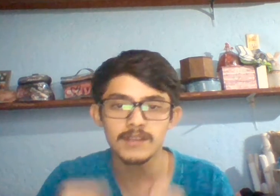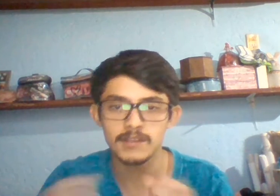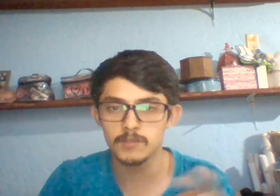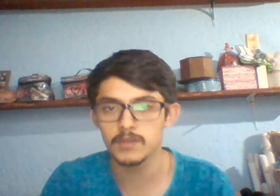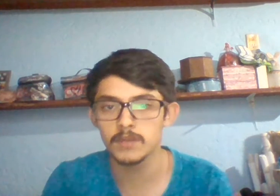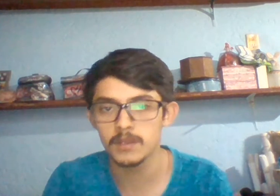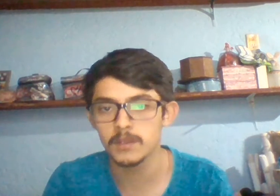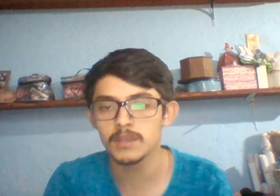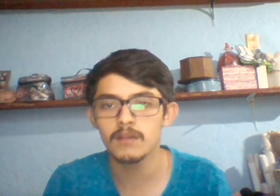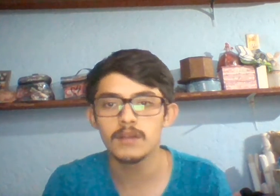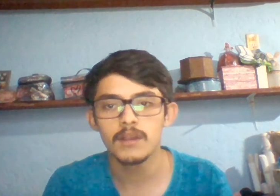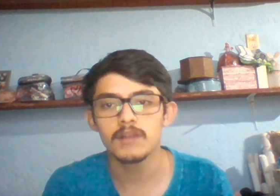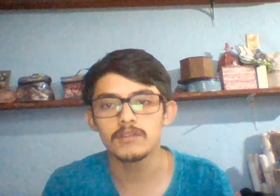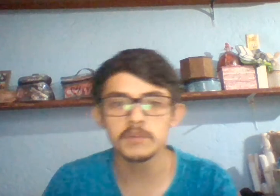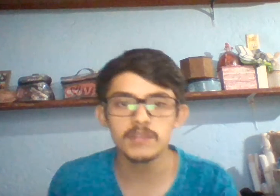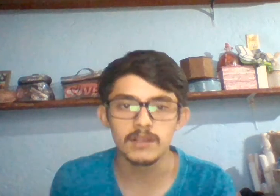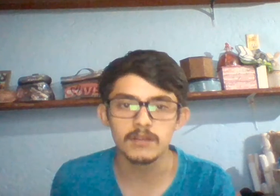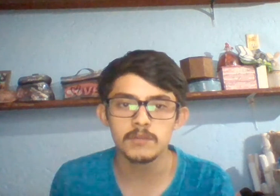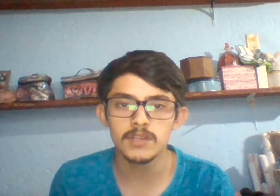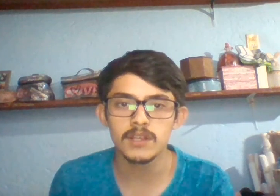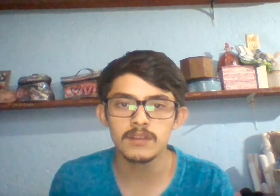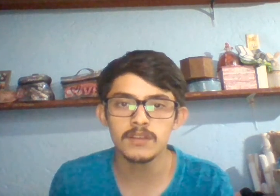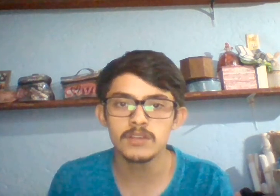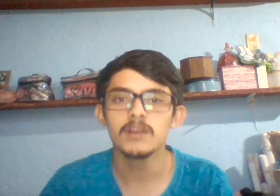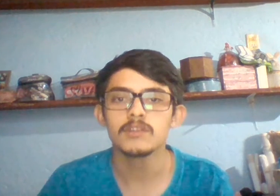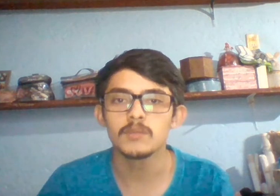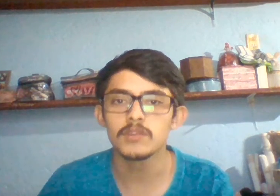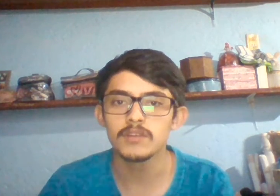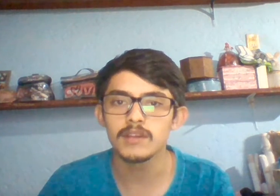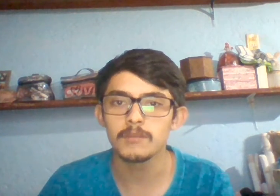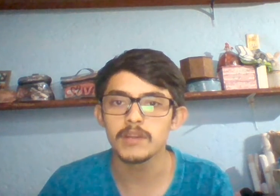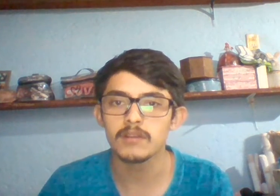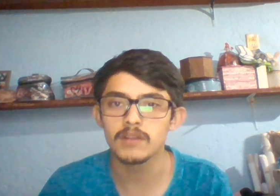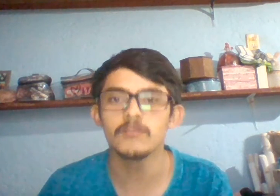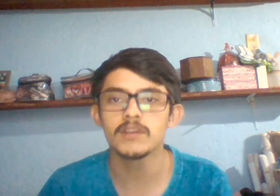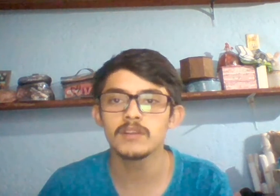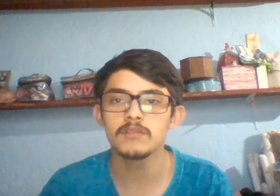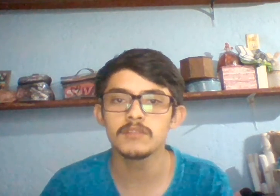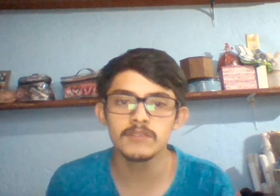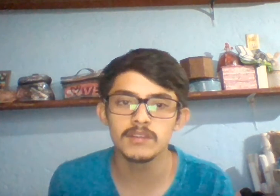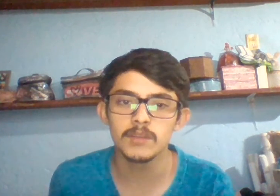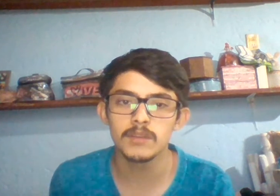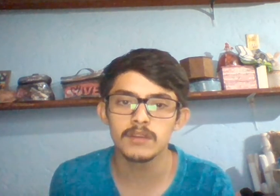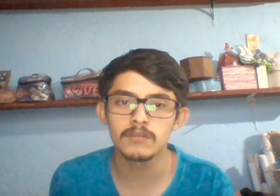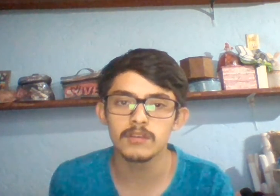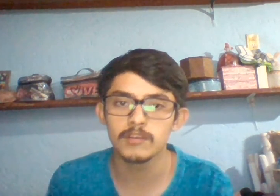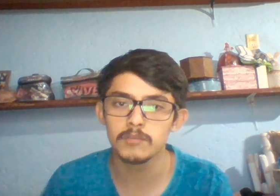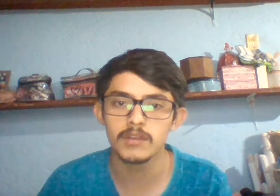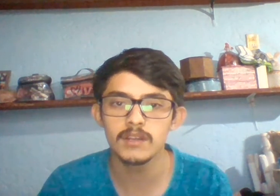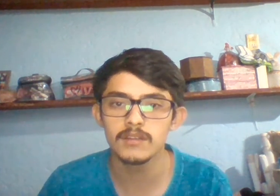casi imposible levantarlo. Los servos tan como ya han dicho son motores que para lograr su fuerza usan un sistema de reductores por engranes y en